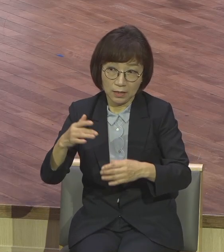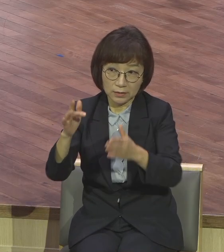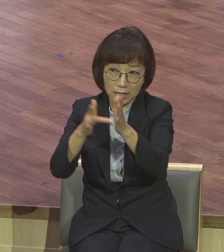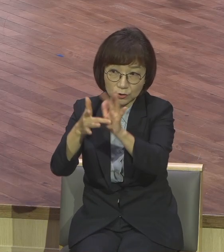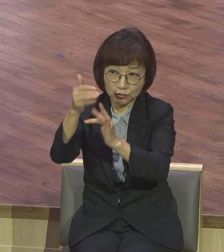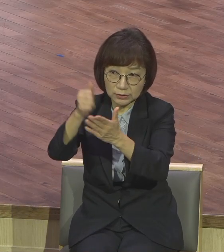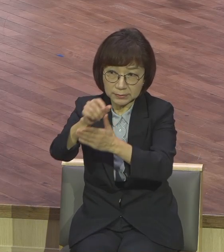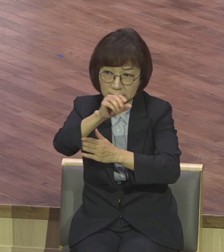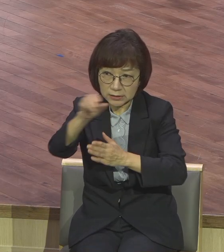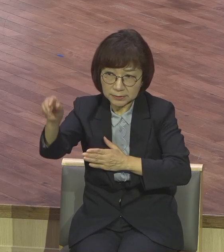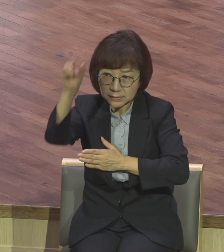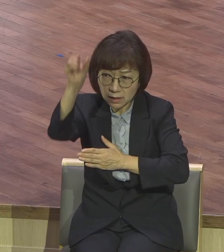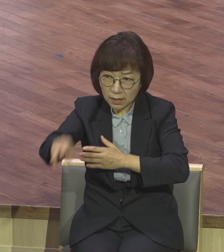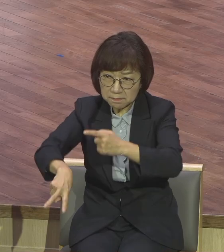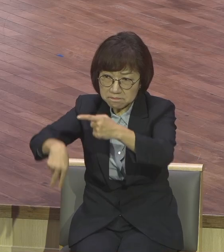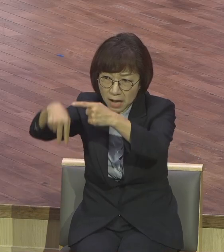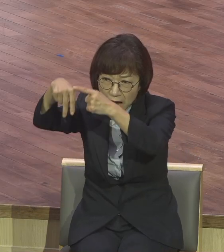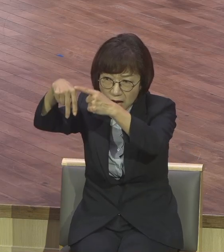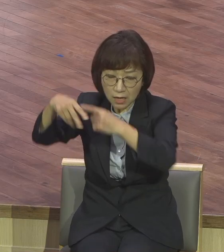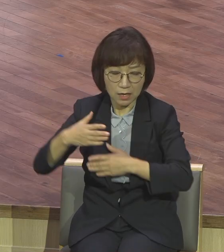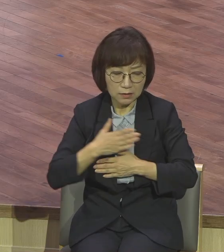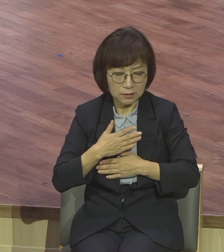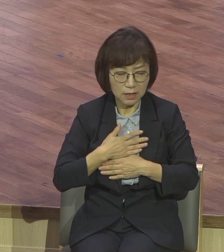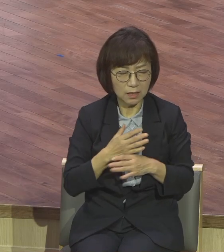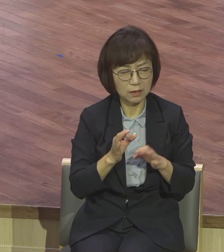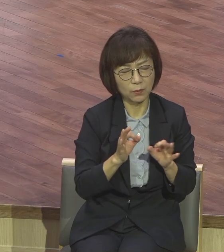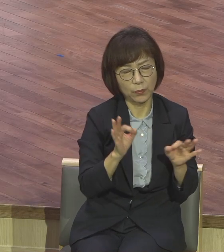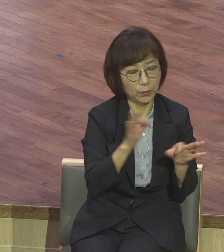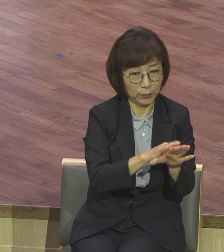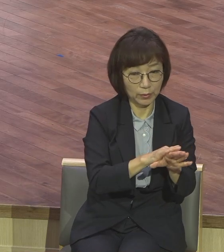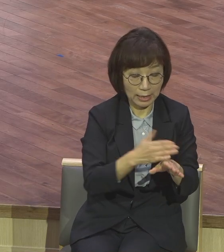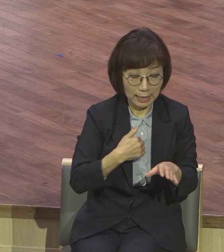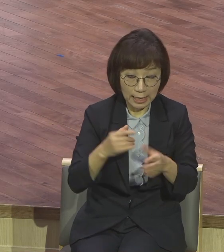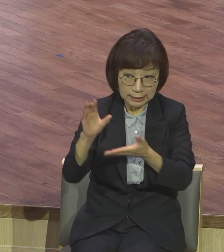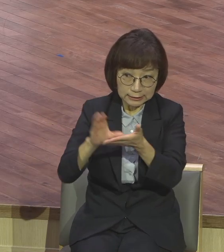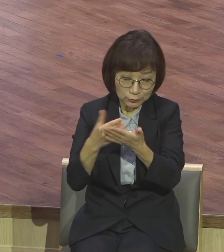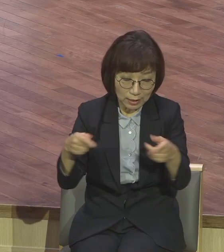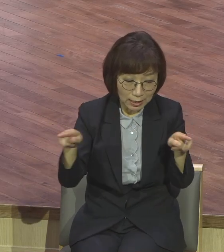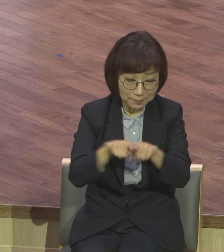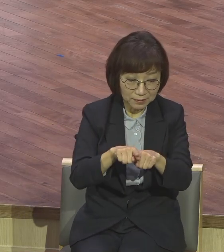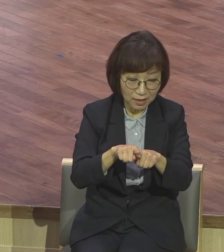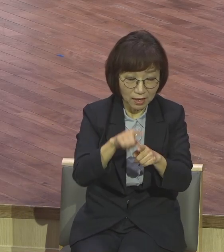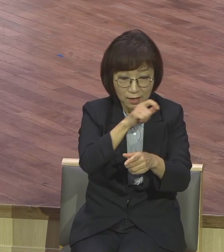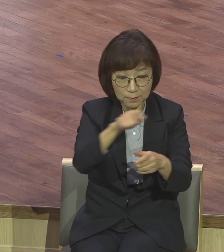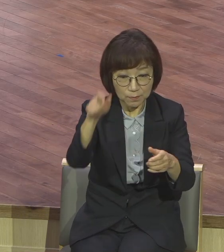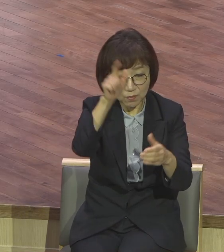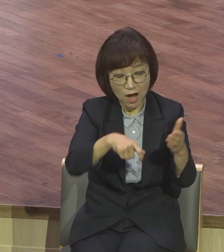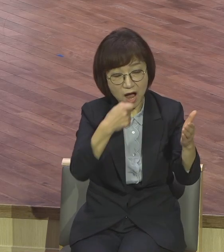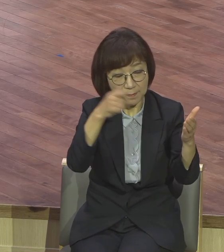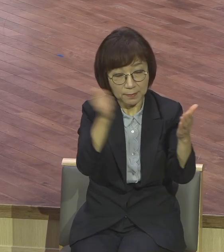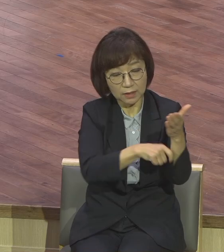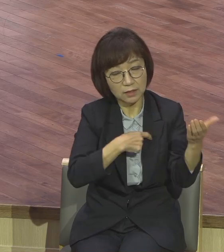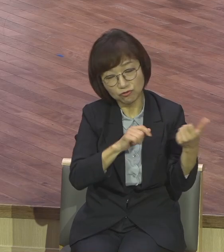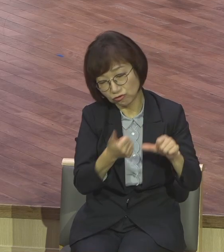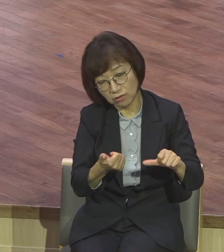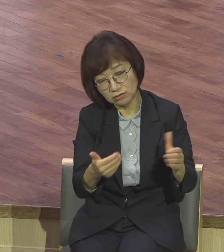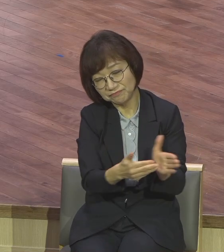말이 없어졌다. 나는 없고. 나는 그리스도와 함께 십자가에 못 박혔나니 나는 없고